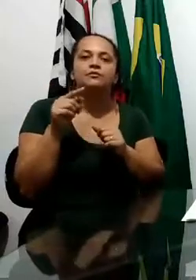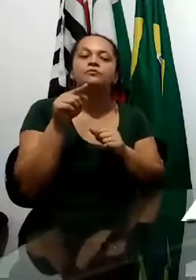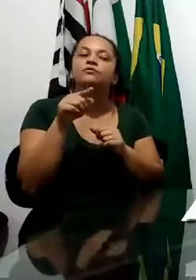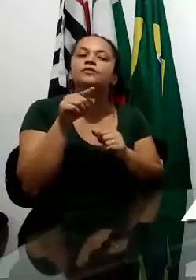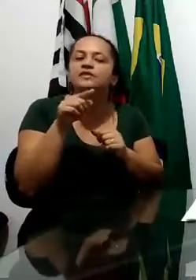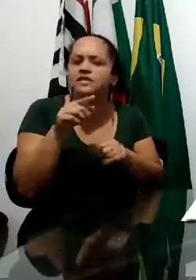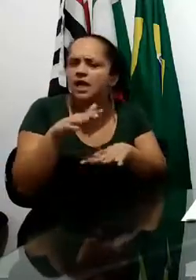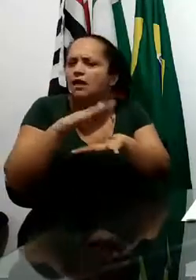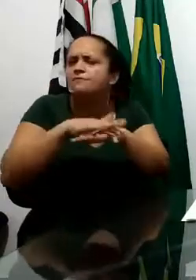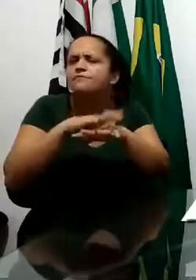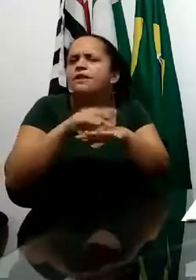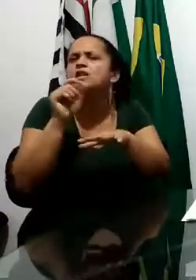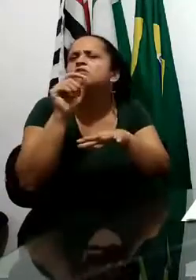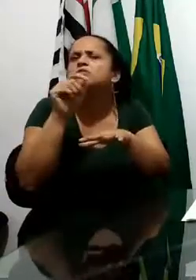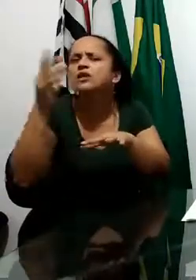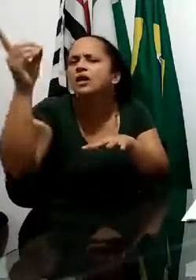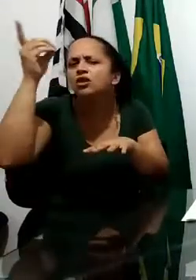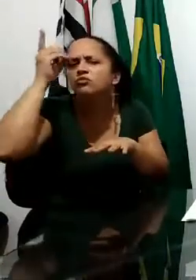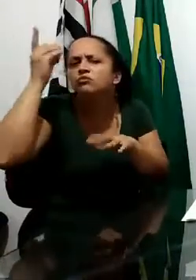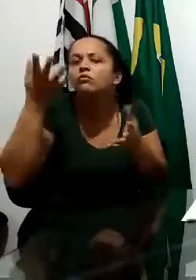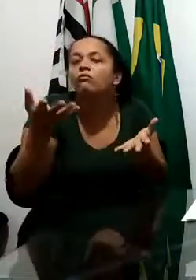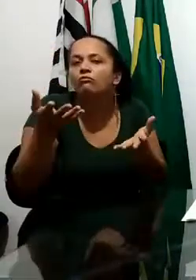que tiver feito por meio do corpo.